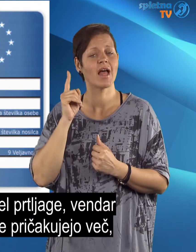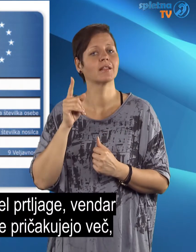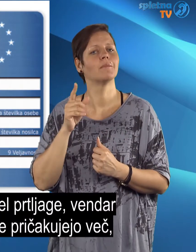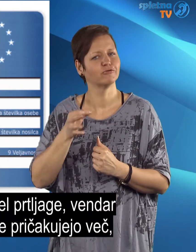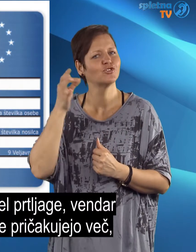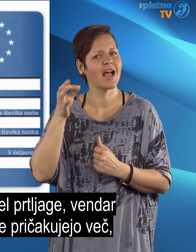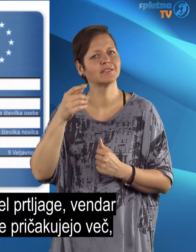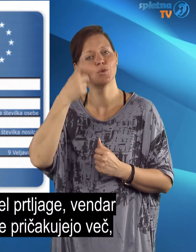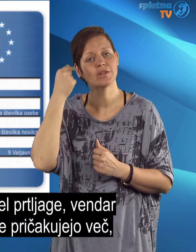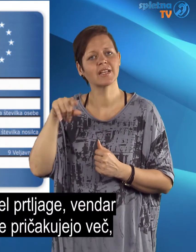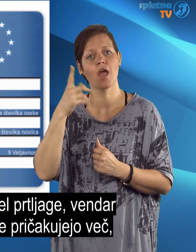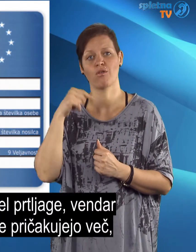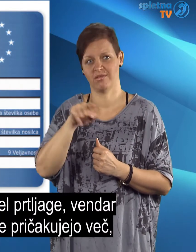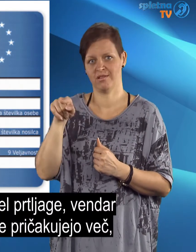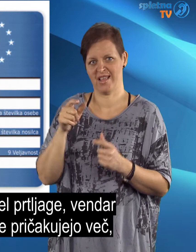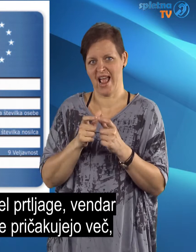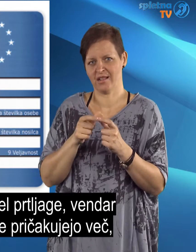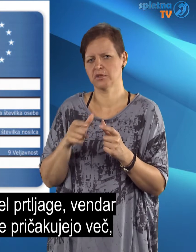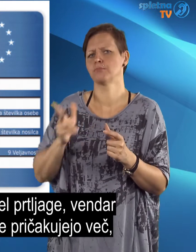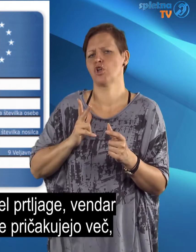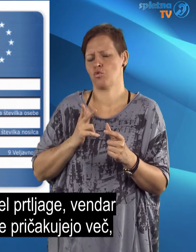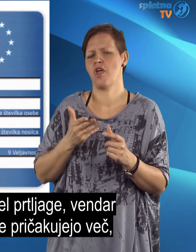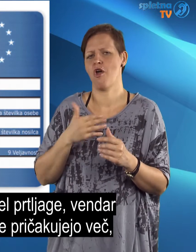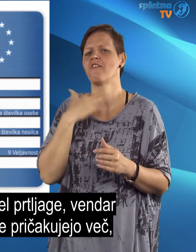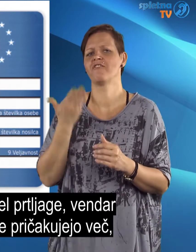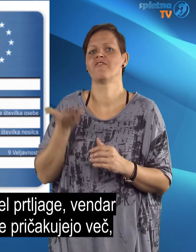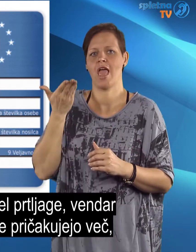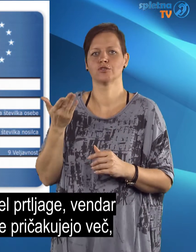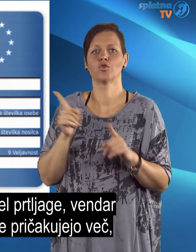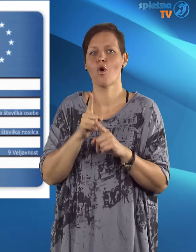ljudje od nje pričakujejo več, kot jim lahko zagotovi.